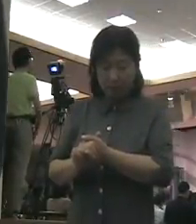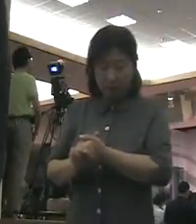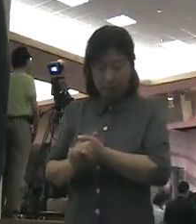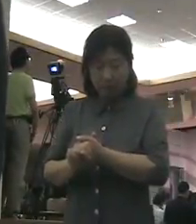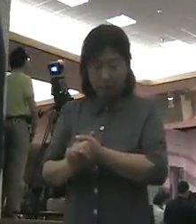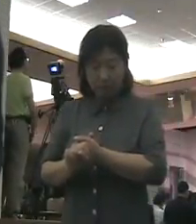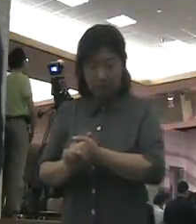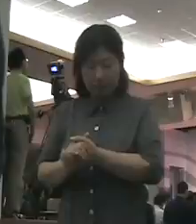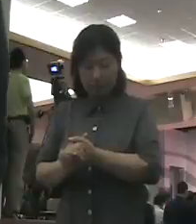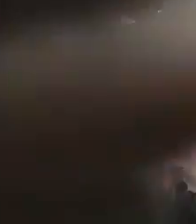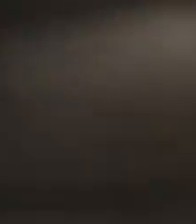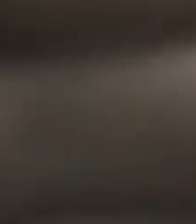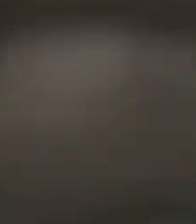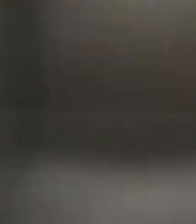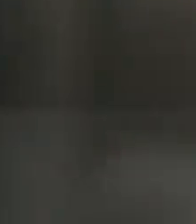올려드리겠습니다.